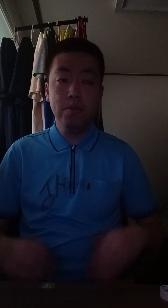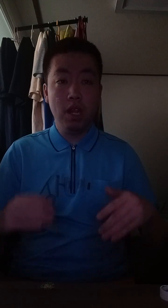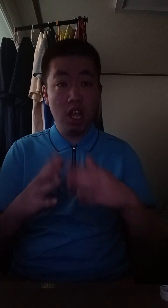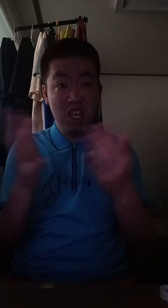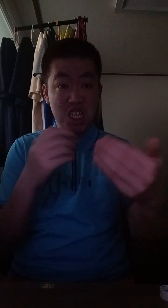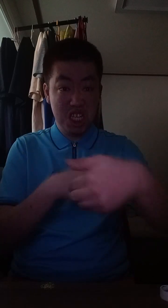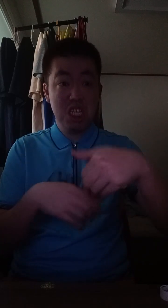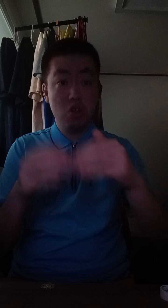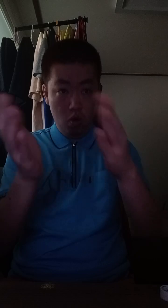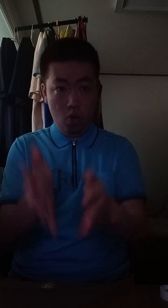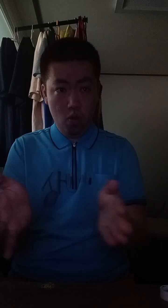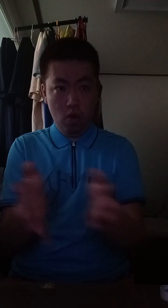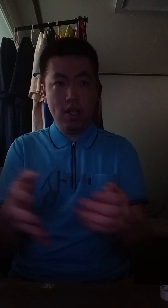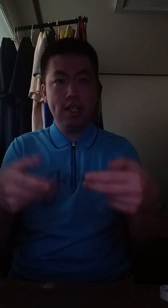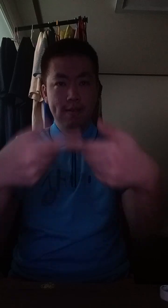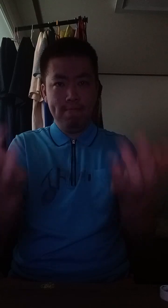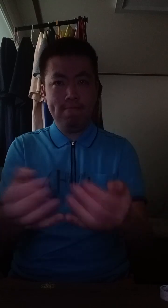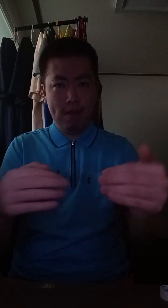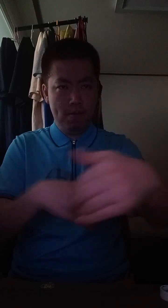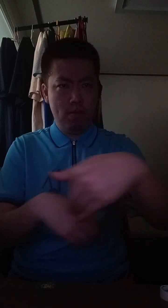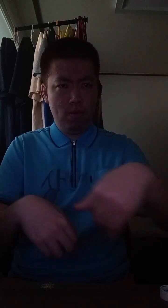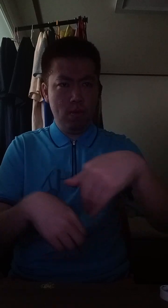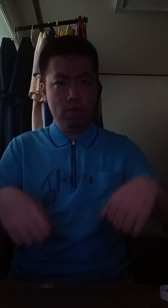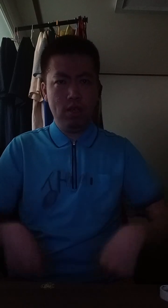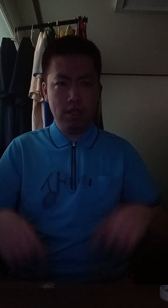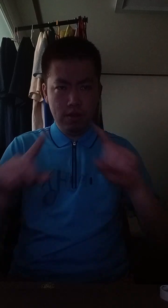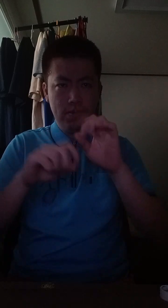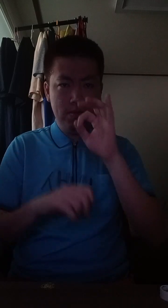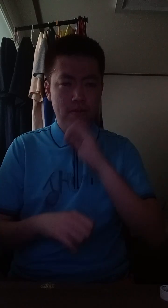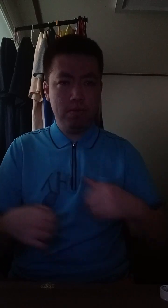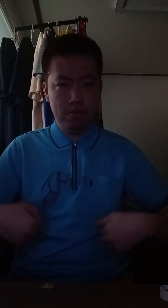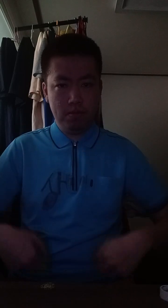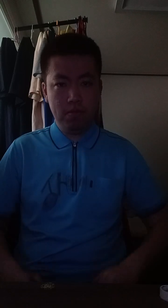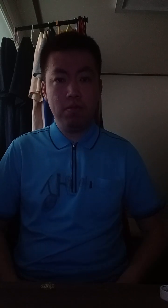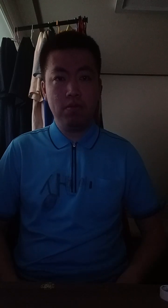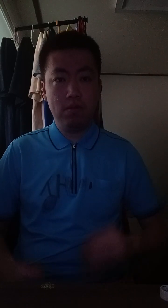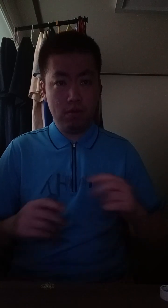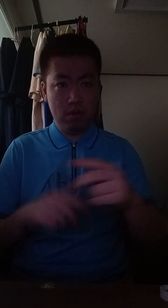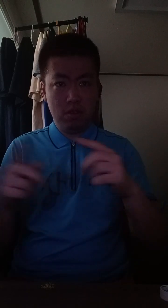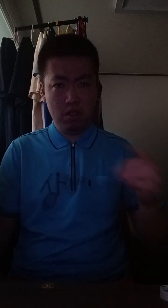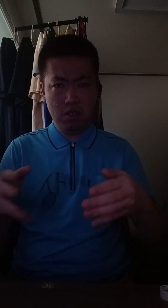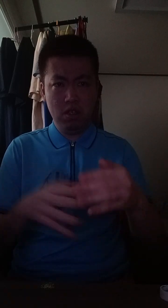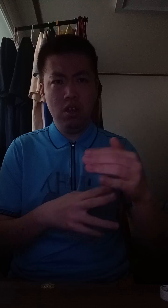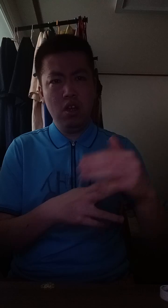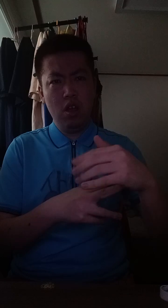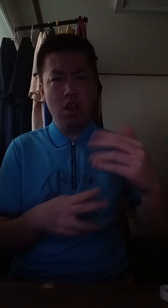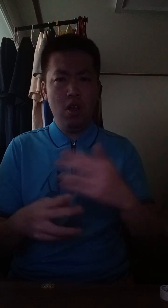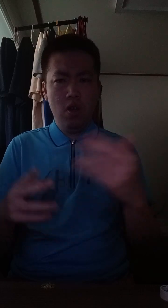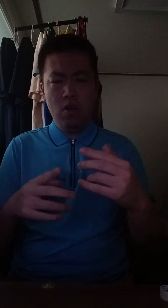지하철 승강장 곳곳에 발 빠짐 주의 문구가 붙어 있습니다. 내리고 탈 때마다 안내음도 흘러나옵니다.